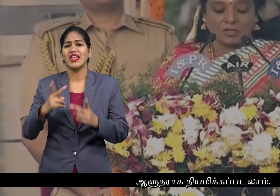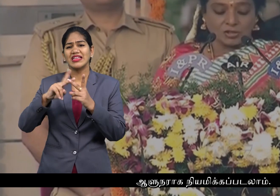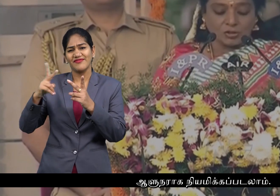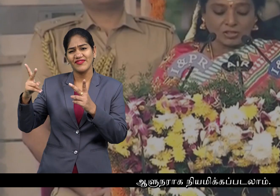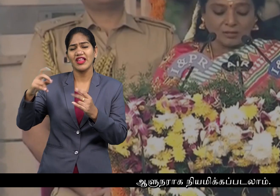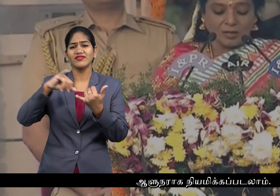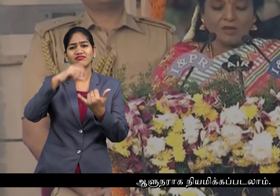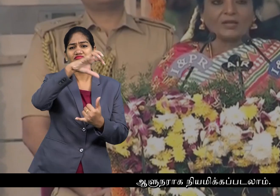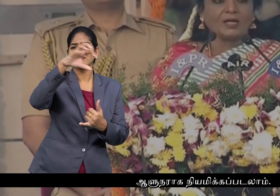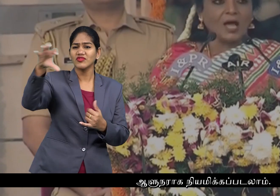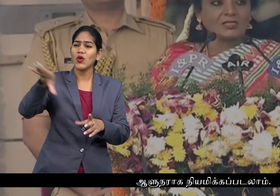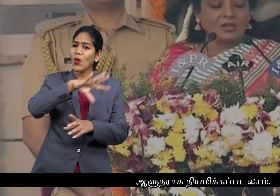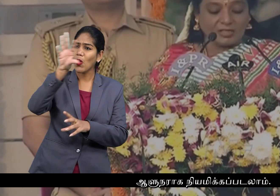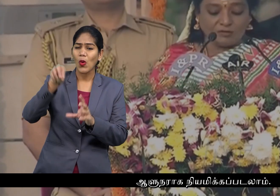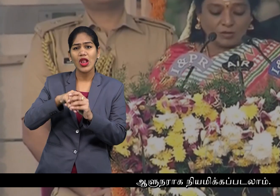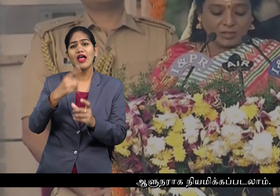நியமிக்கப்படலாம்.